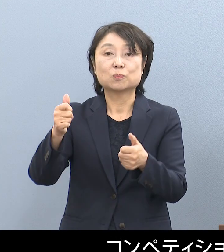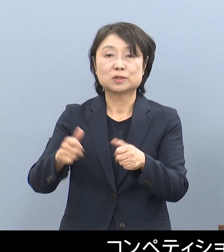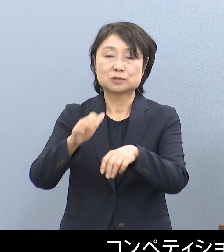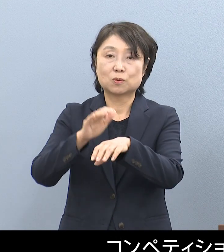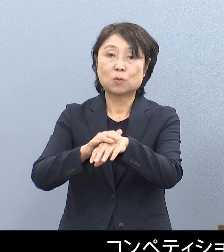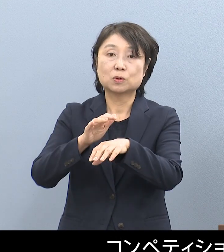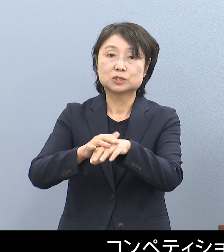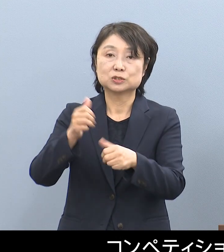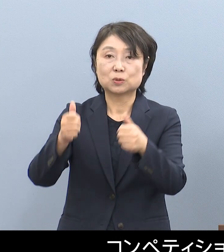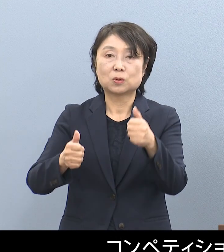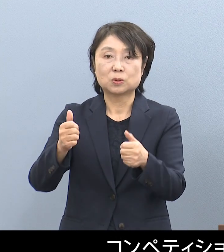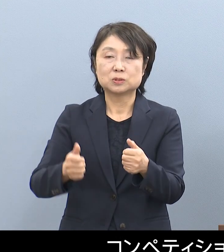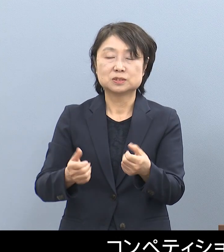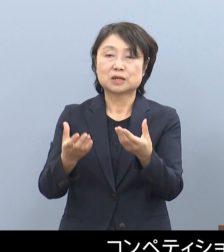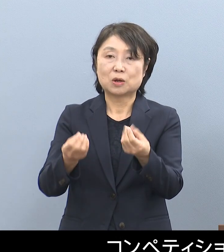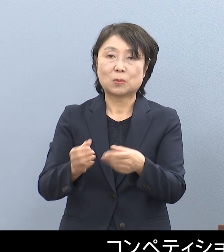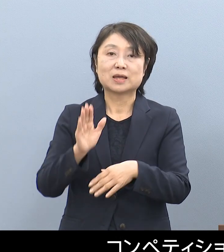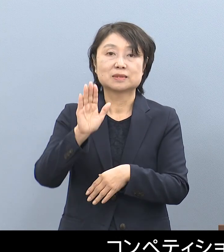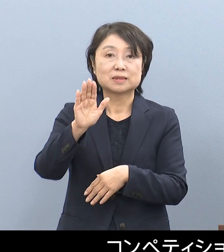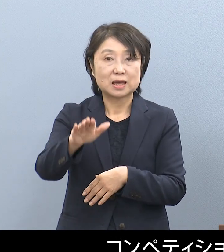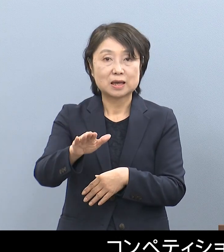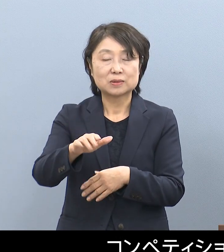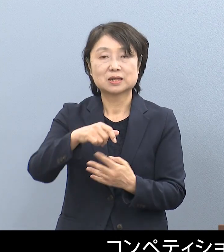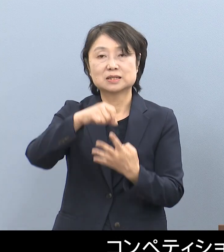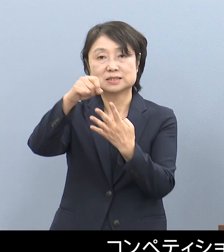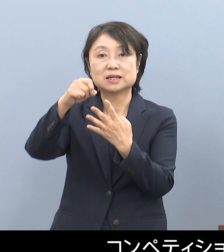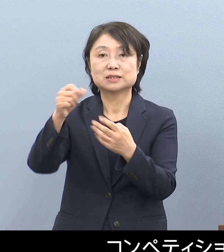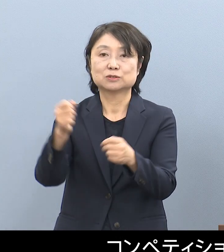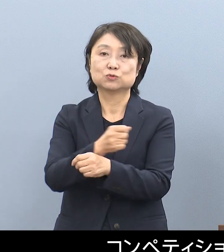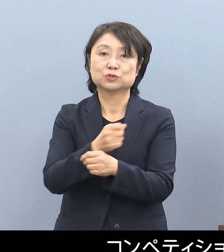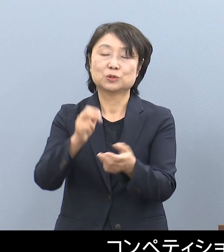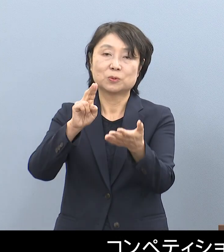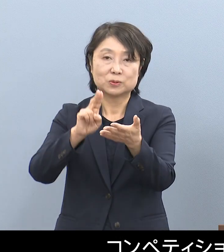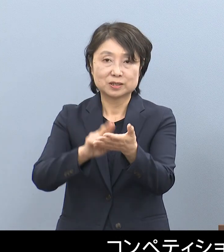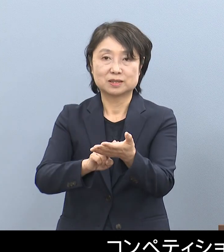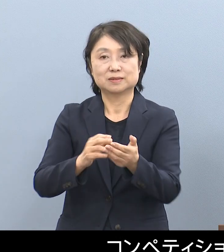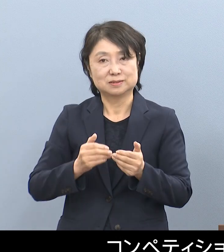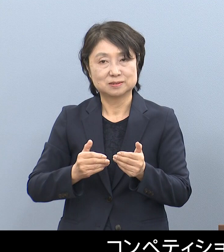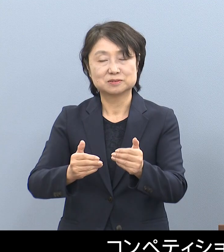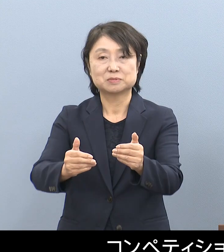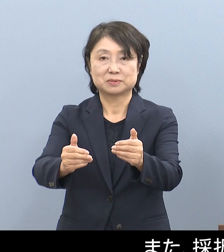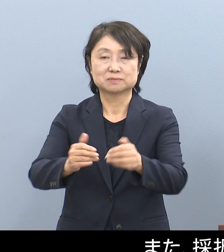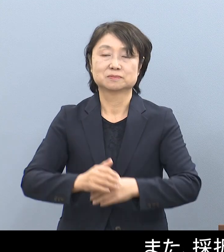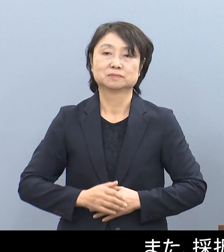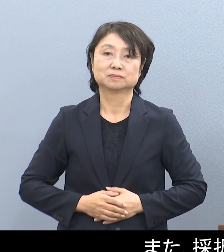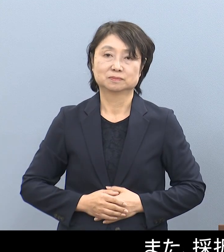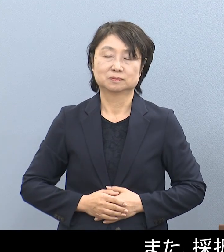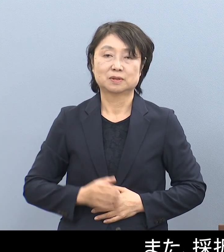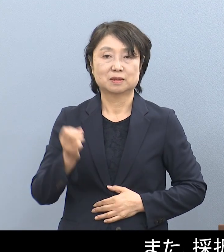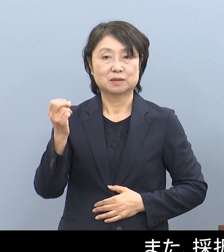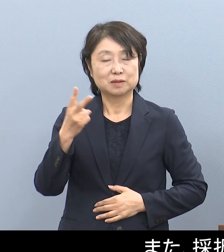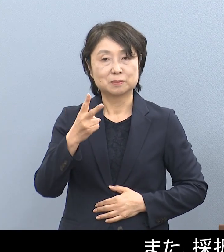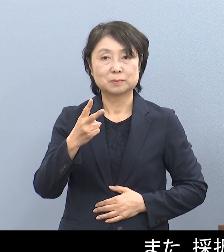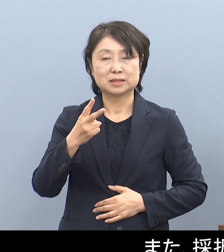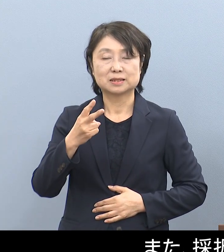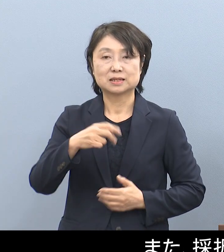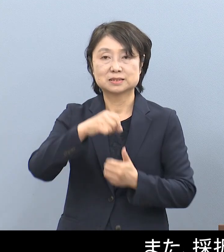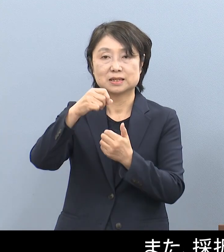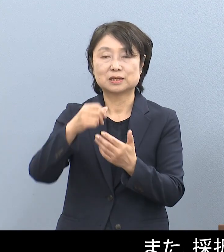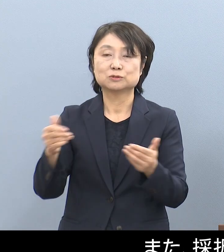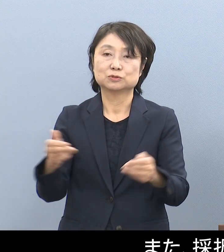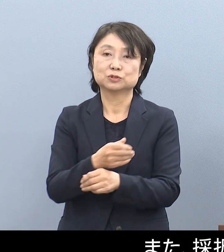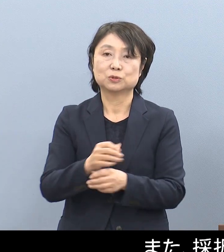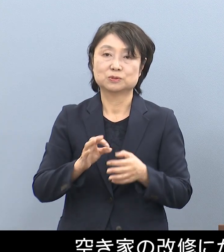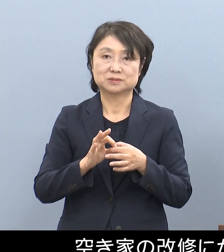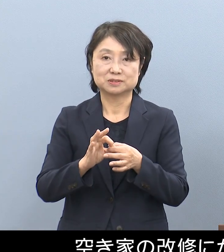による審査を経て事業採択事業を決定するものでございます。また採択事業につきましては